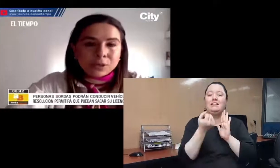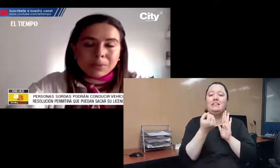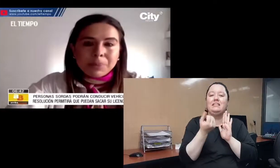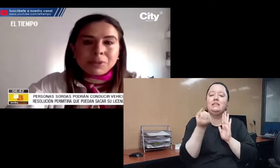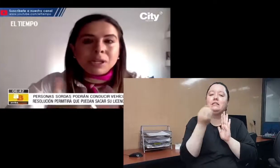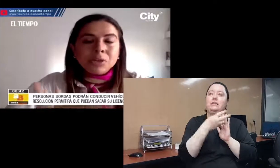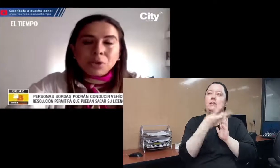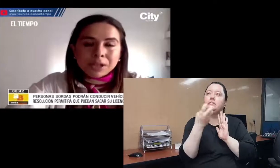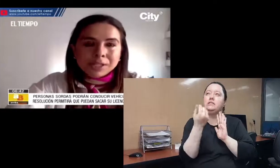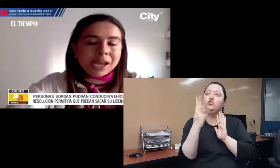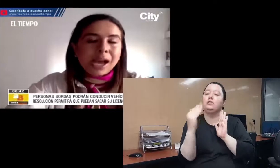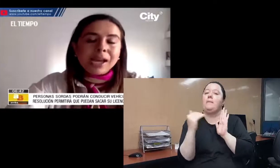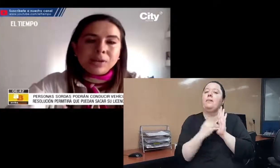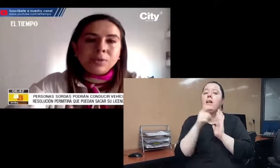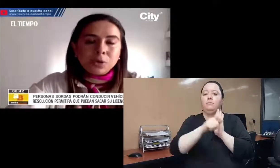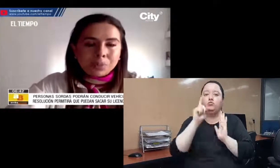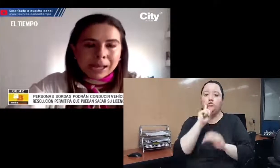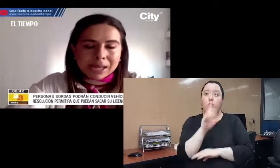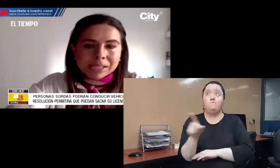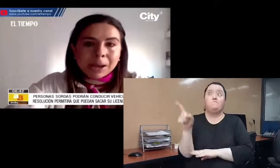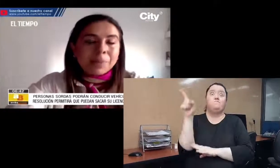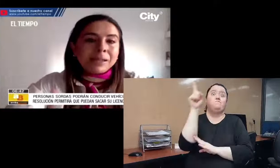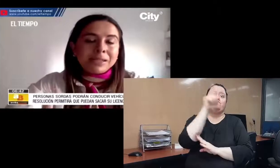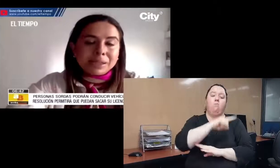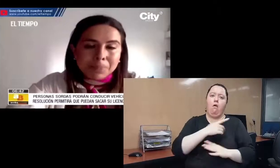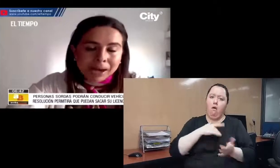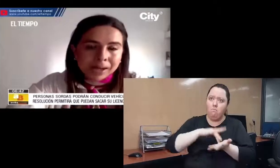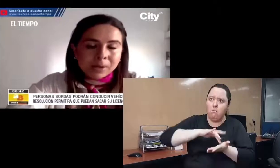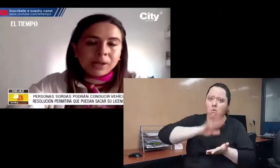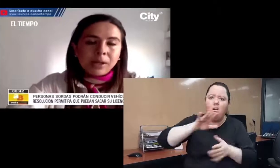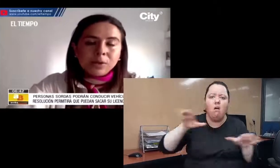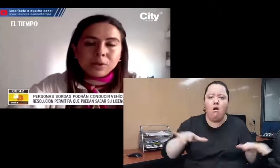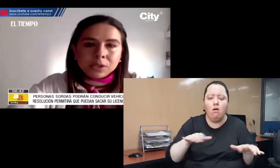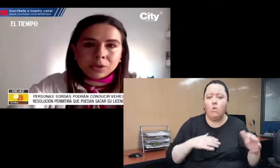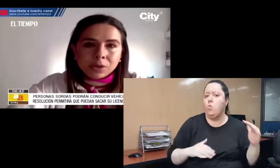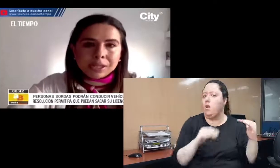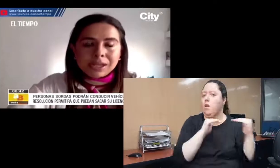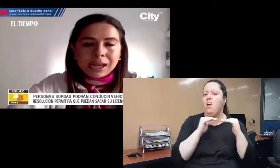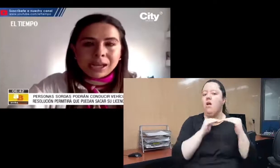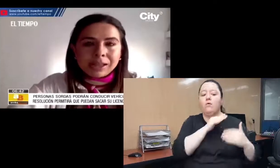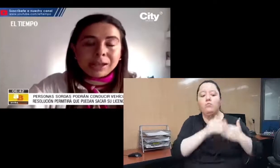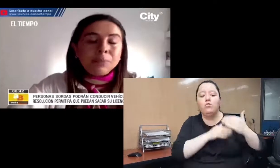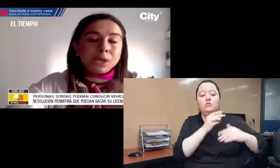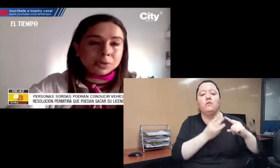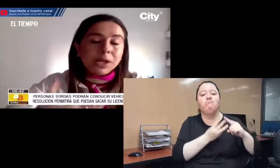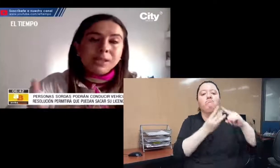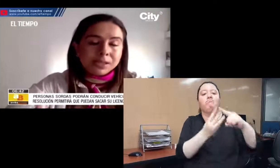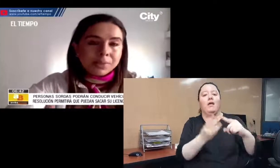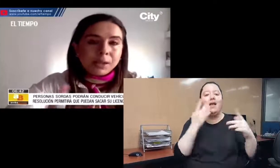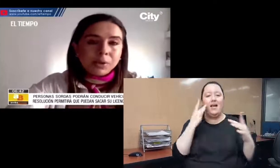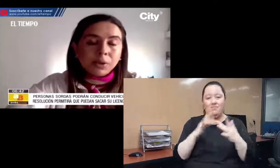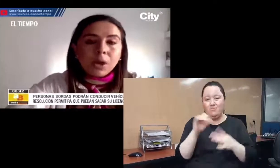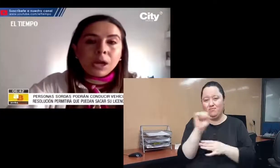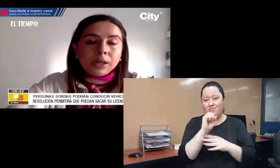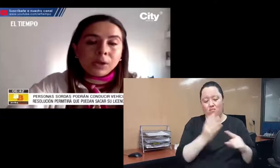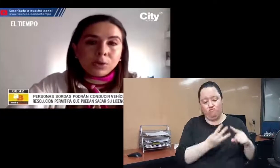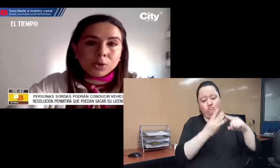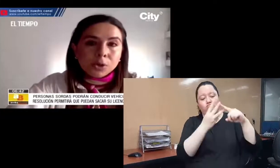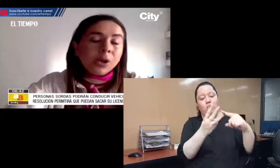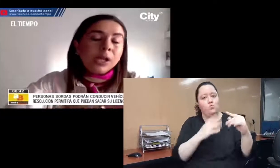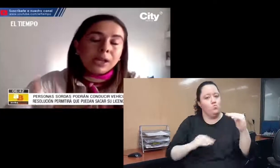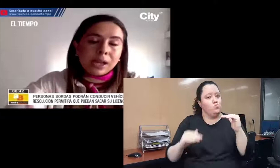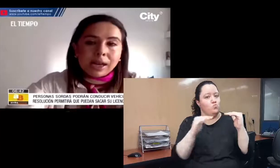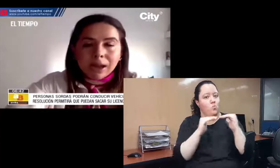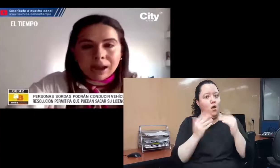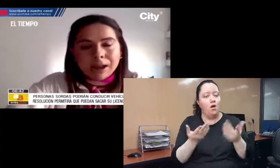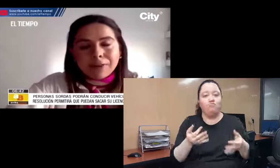314 mil personas sordas que hay en nuestro país participar en igualdad de condiciones del proceso de licenciamiento de conducción